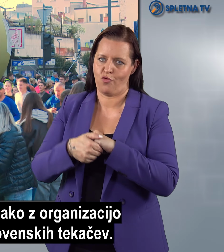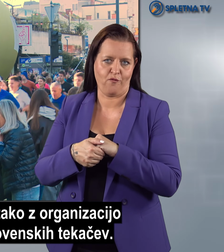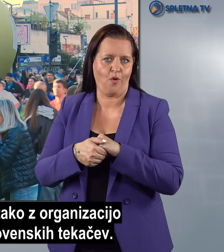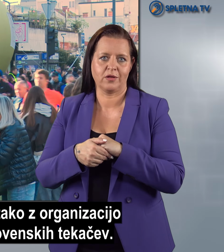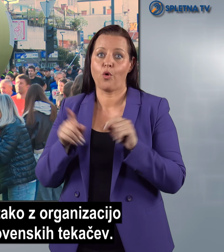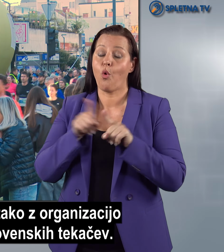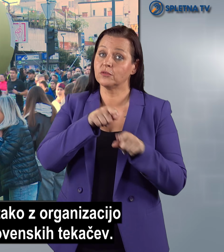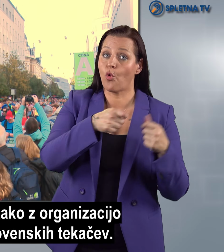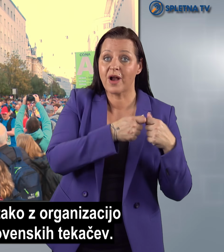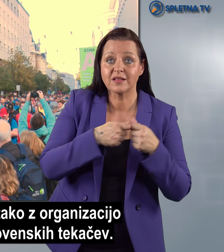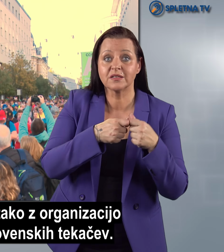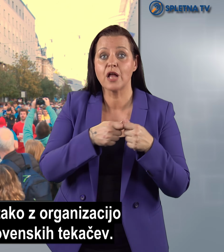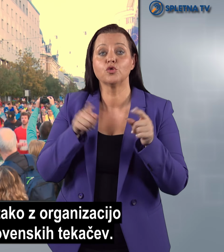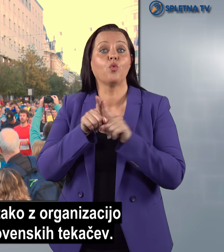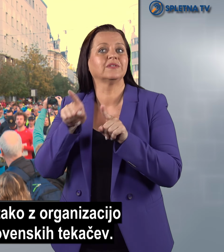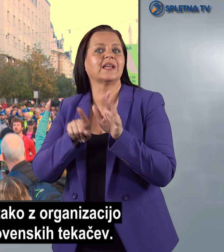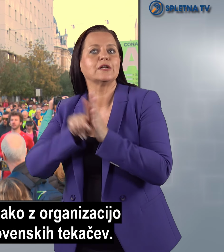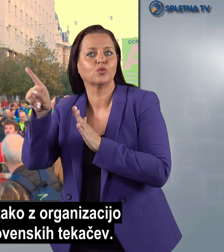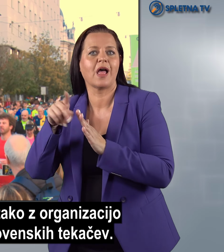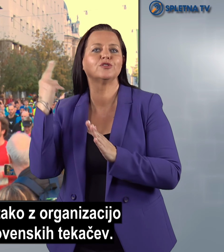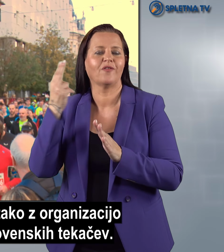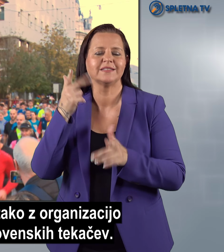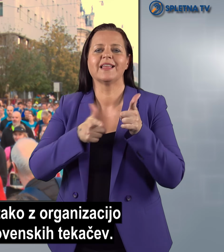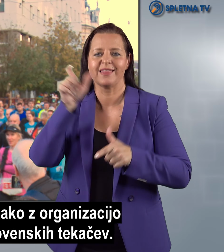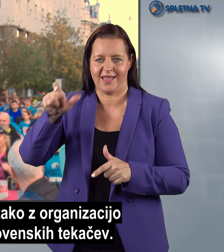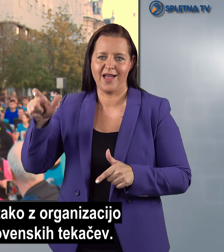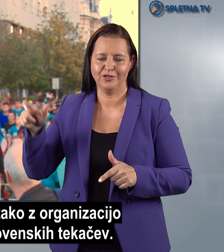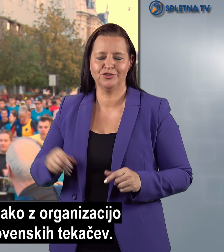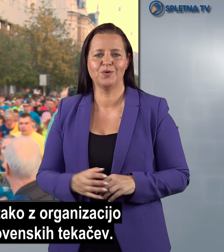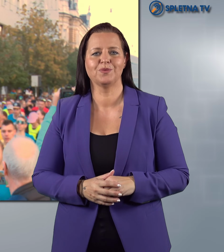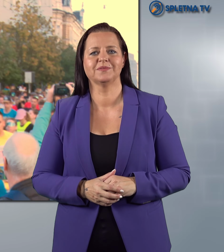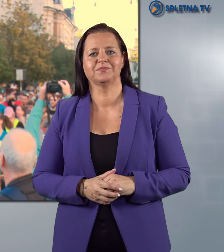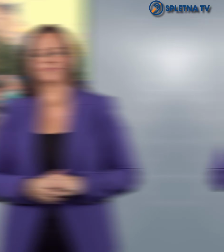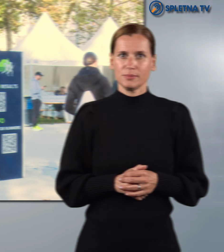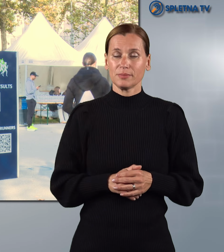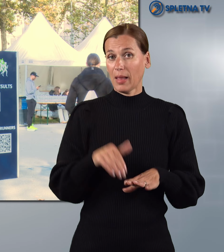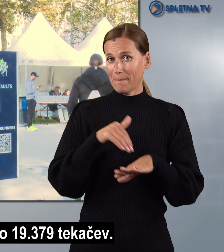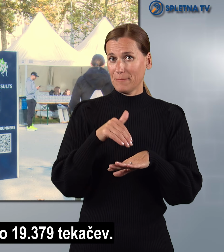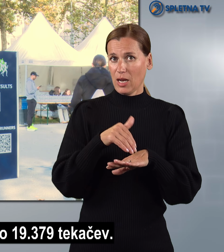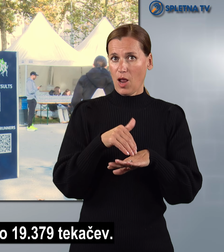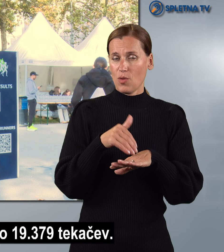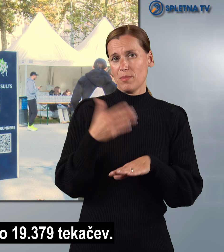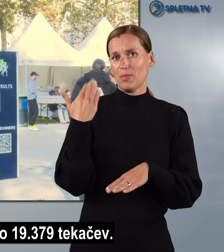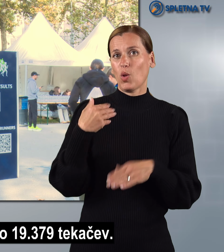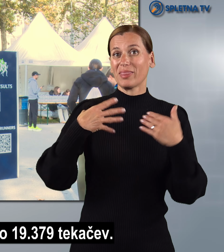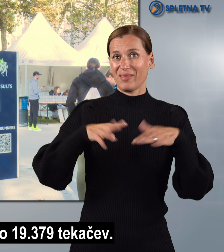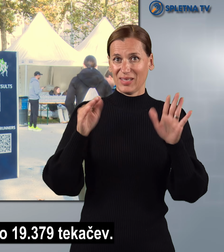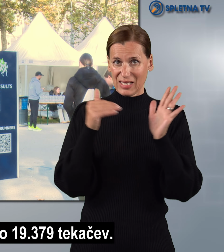zadovoljni, tako z organizacijo kot z rezultati slovenskih tekačev. Prijavljenih je bilo